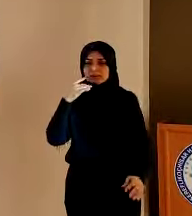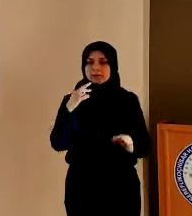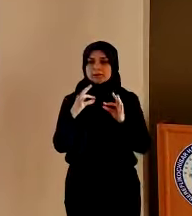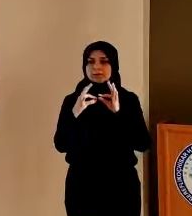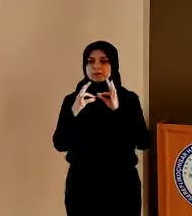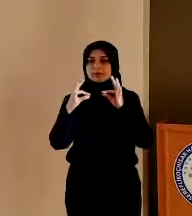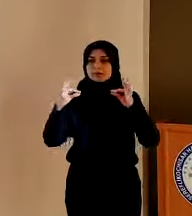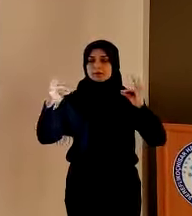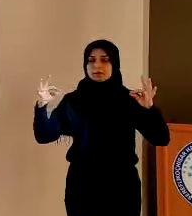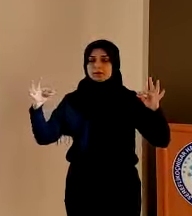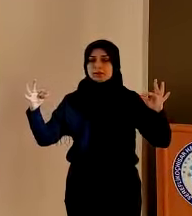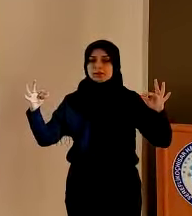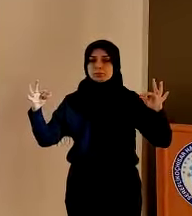iğne, ip,